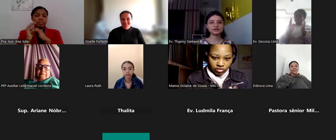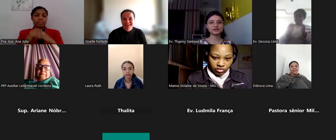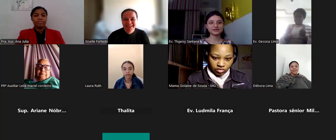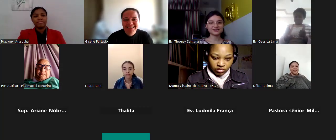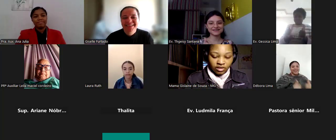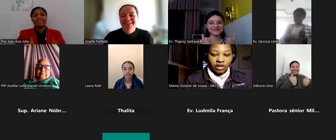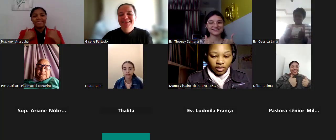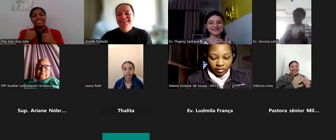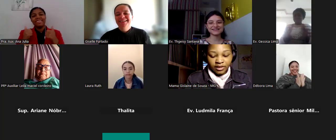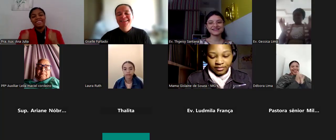Amém?